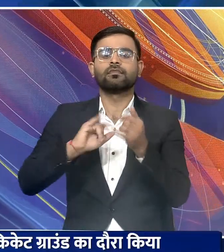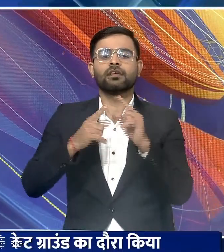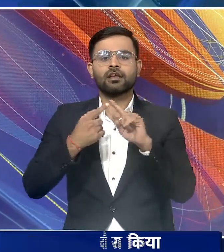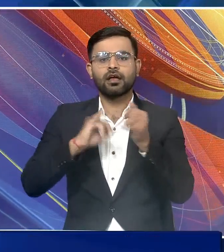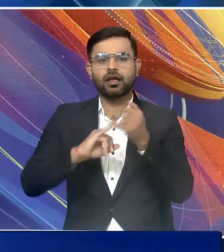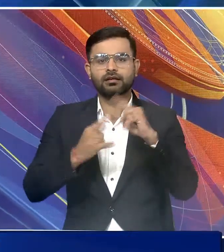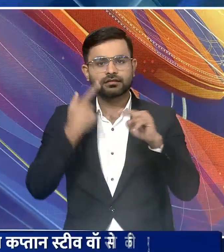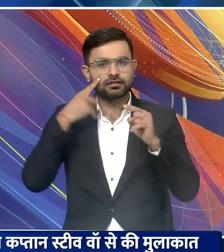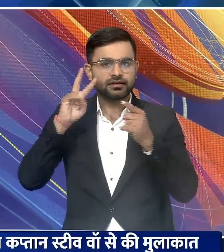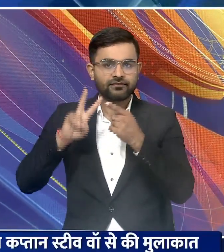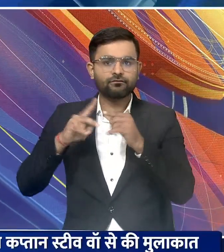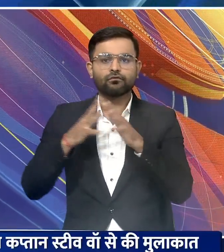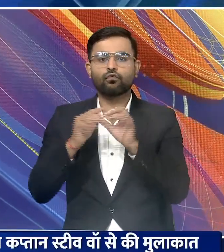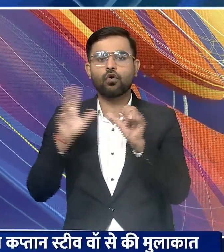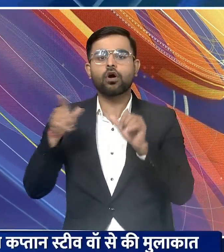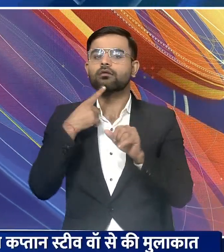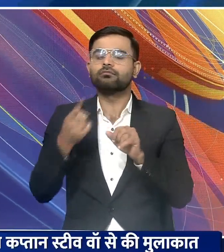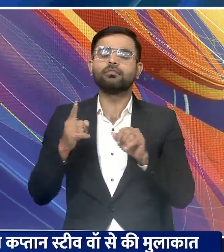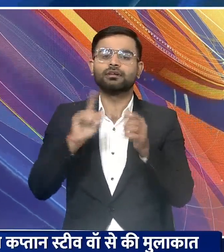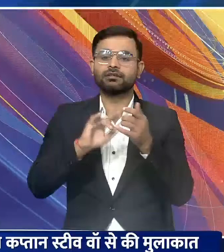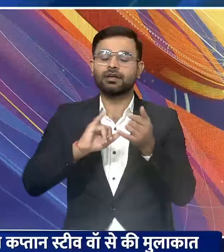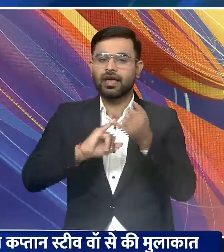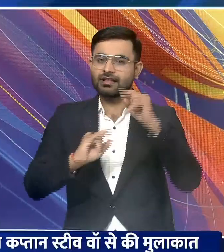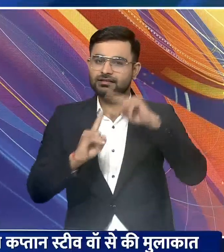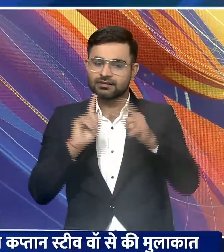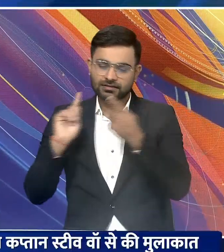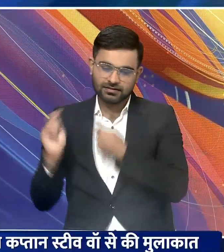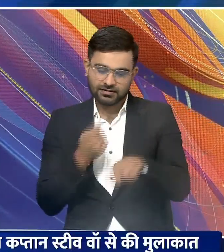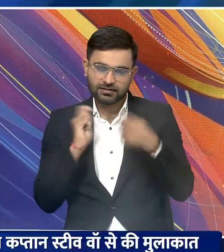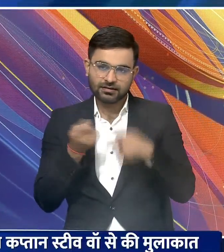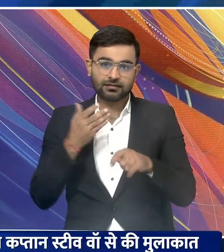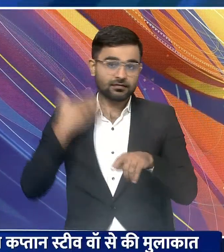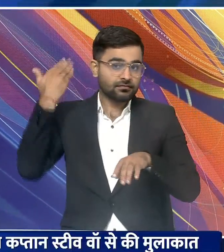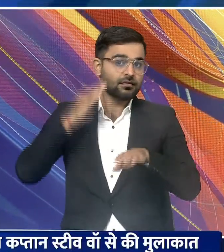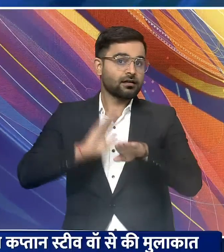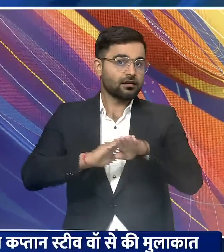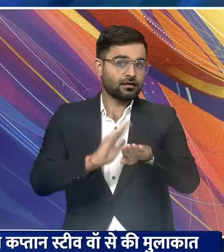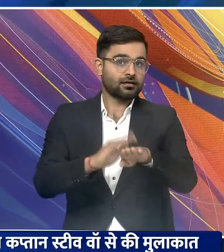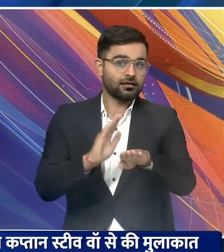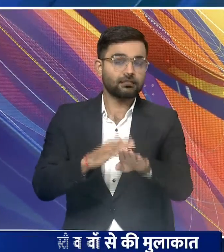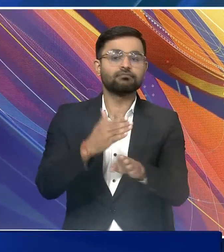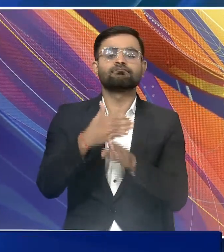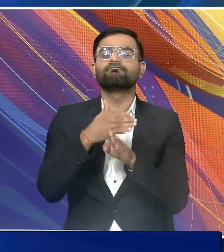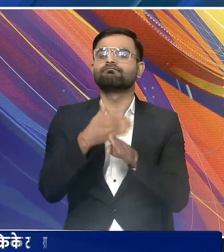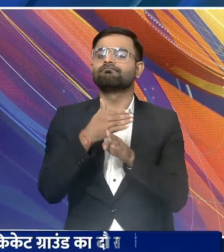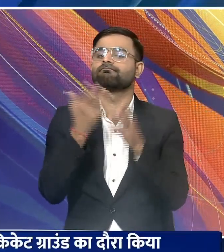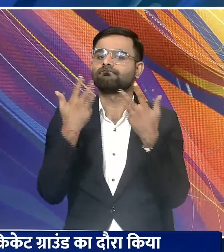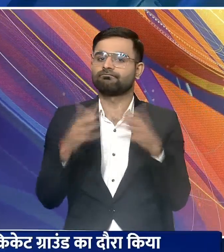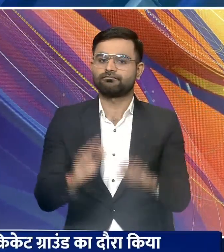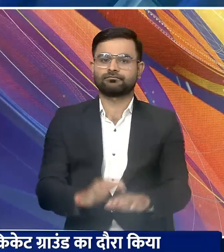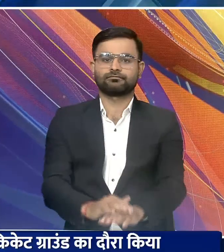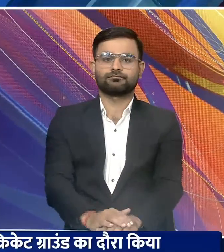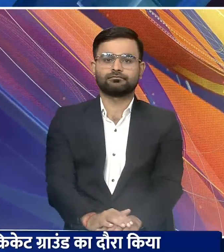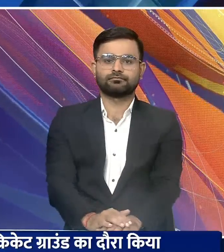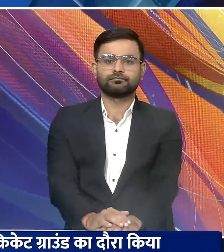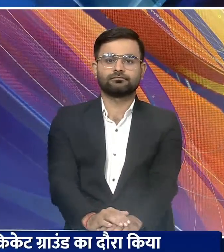ही महान भारतीय बल्लेबाज सचिन तेंदुलकर के साथ खेलने का जो अपना अनुभव है उसे साझा